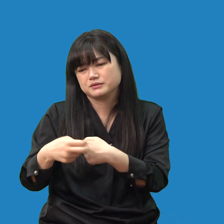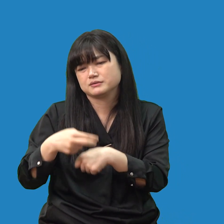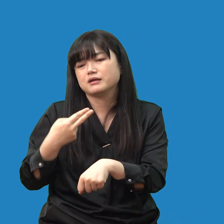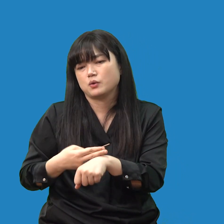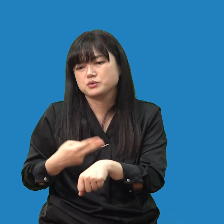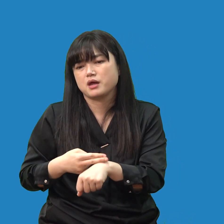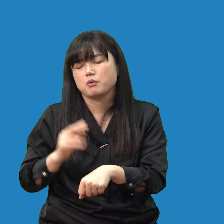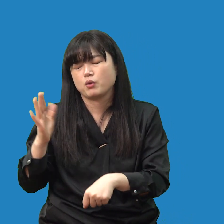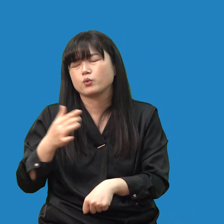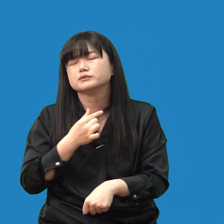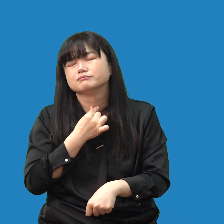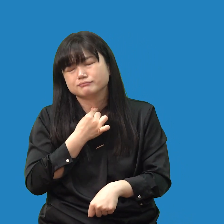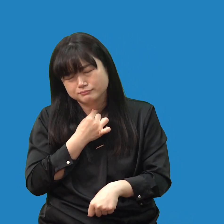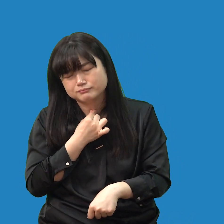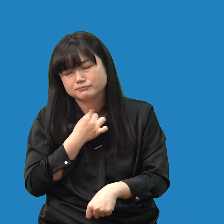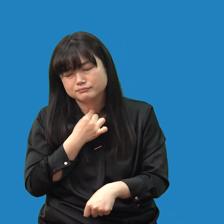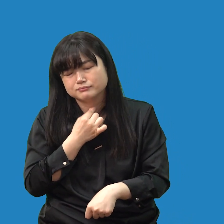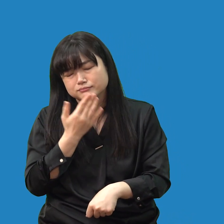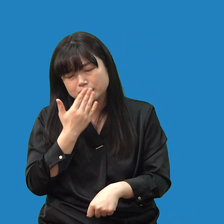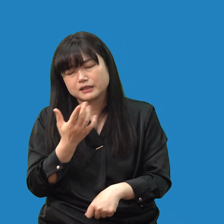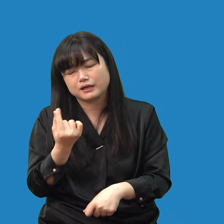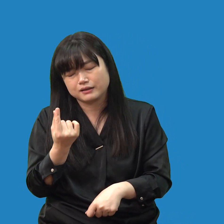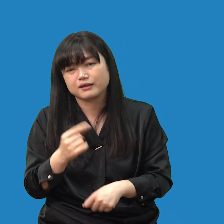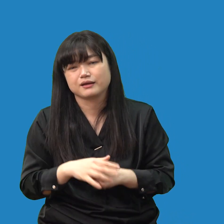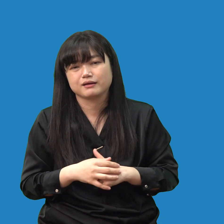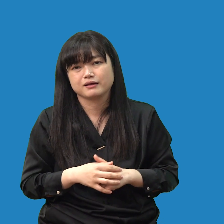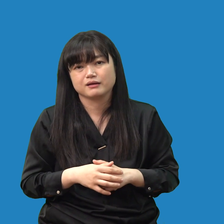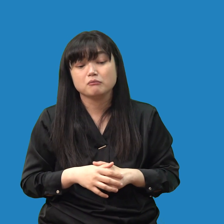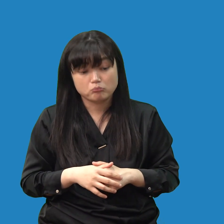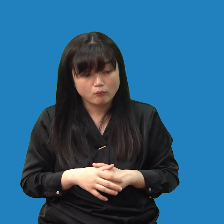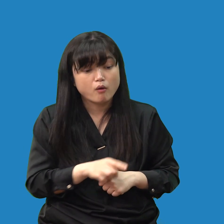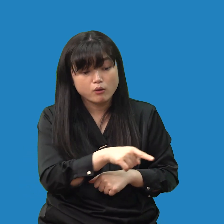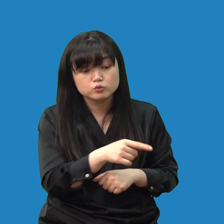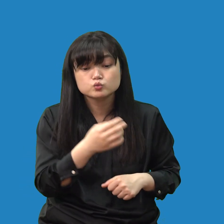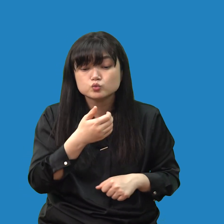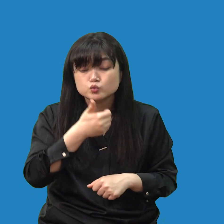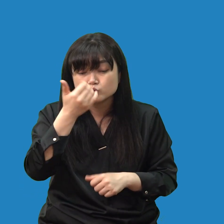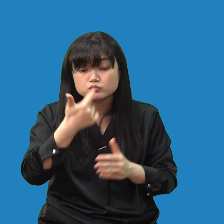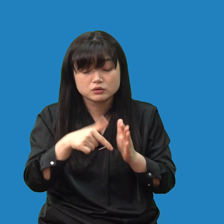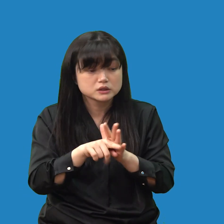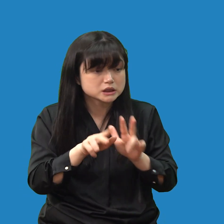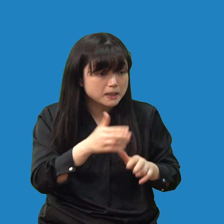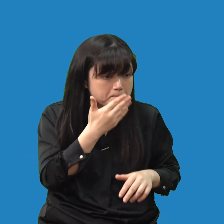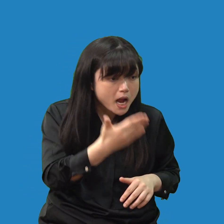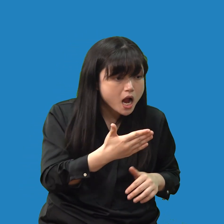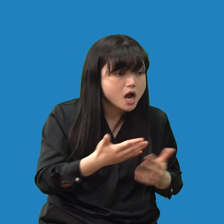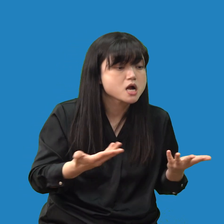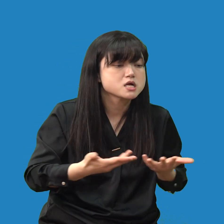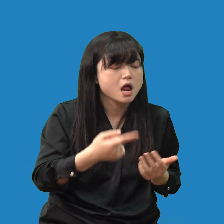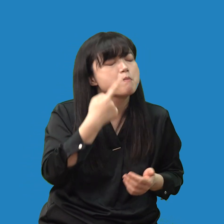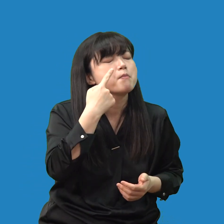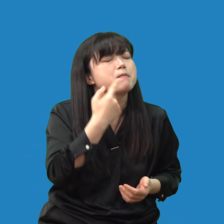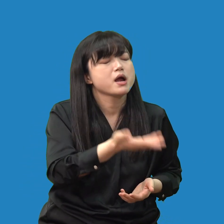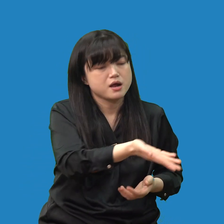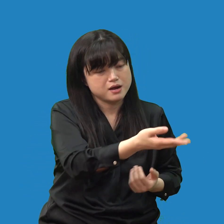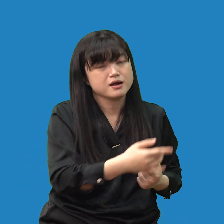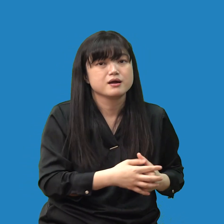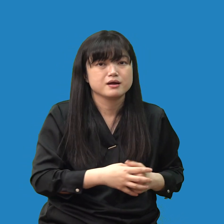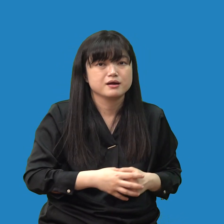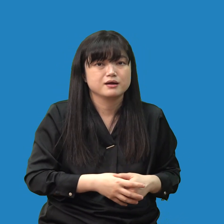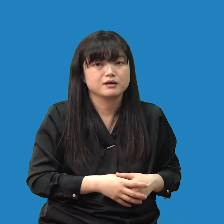의사 일은 기쁘게 할 수 있을 것 같답니다. 그러면 그 꿈을 위해서 지금 할 수 있는 일을 먼저